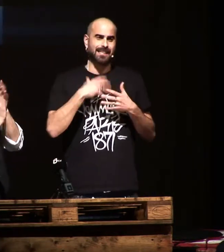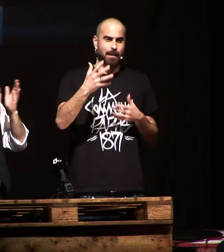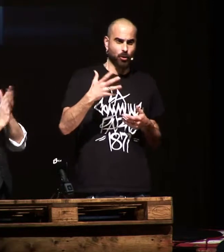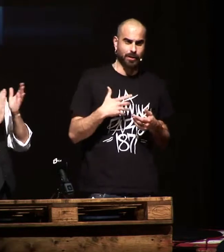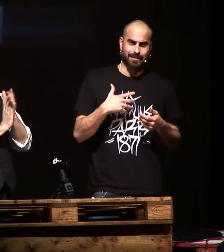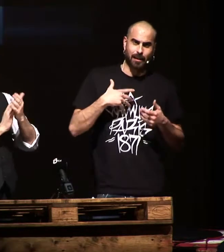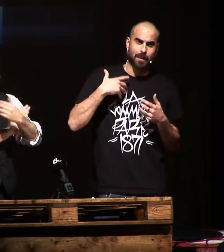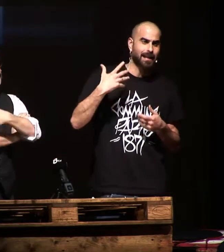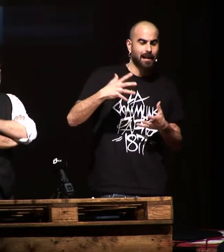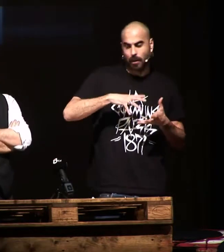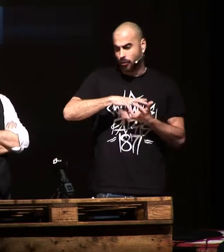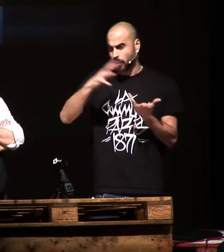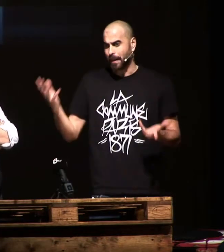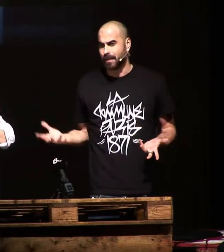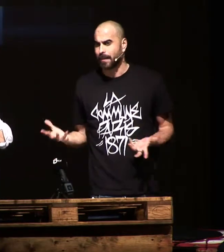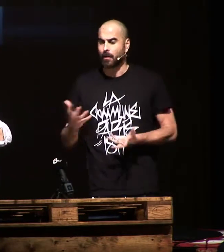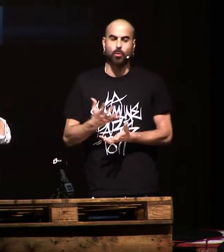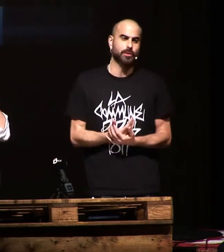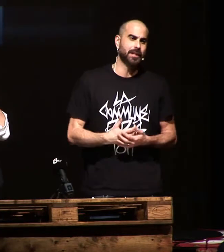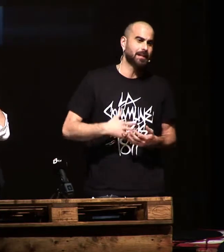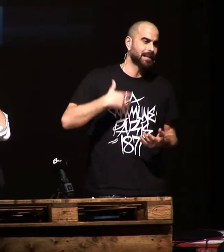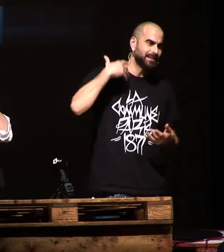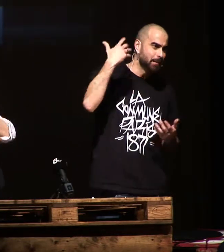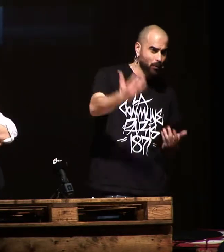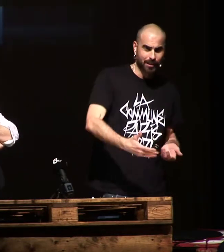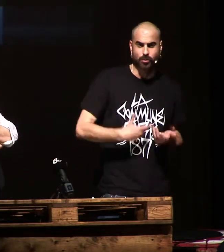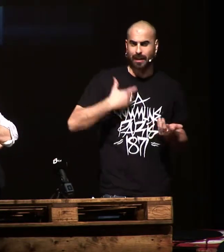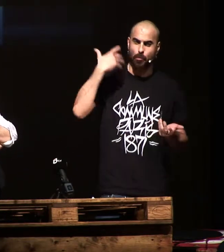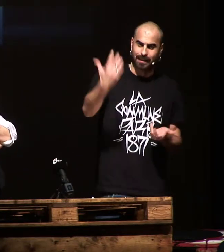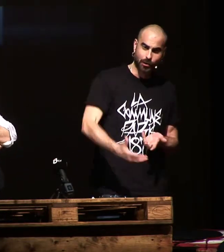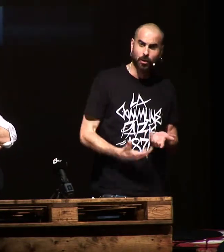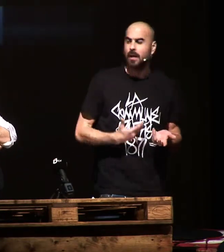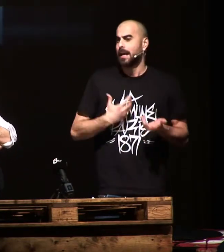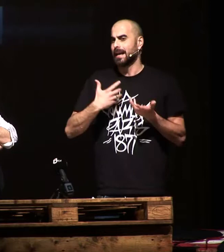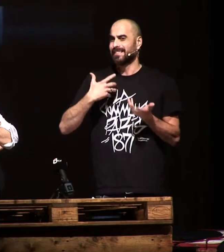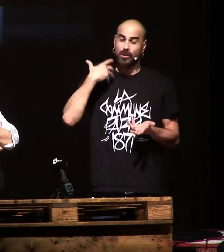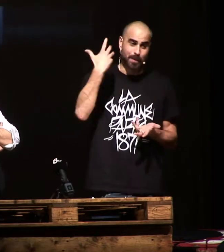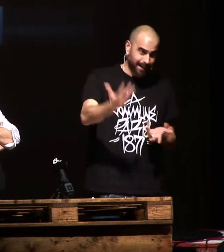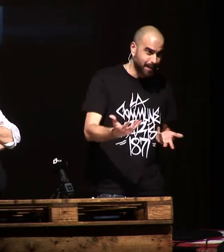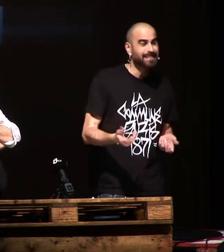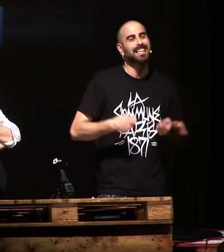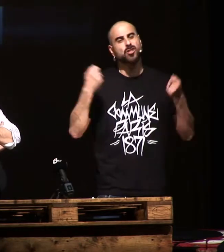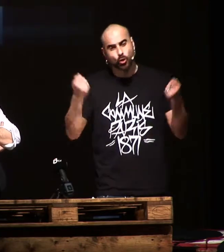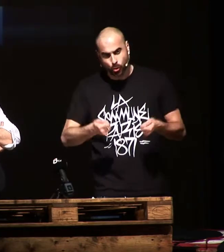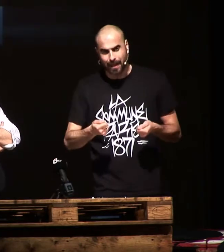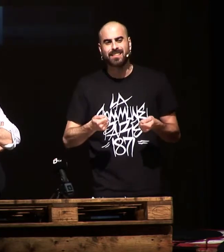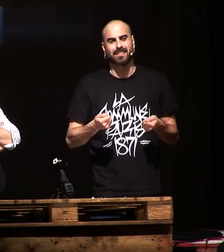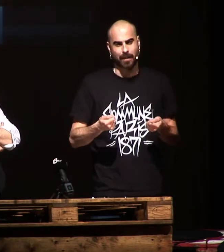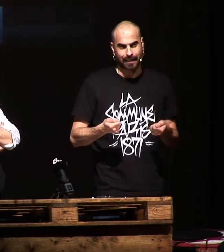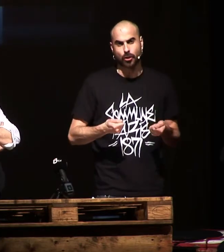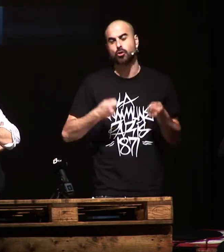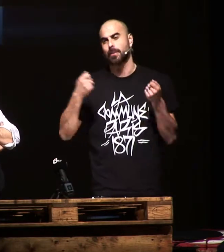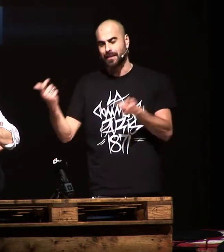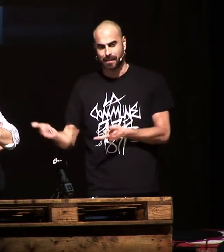recuperant terres i llavors i estan recuperant, sota el paradigma de l'agroecologia, estan engegant processos de recuperació de la sobirania alimentària, són